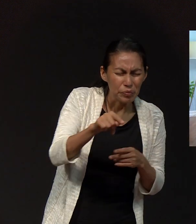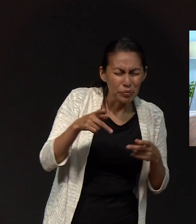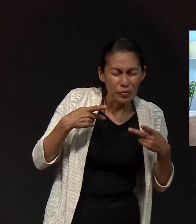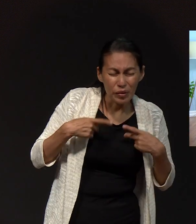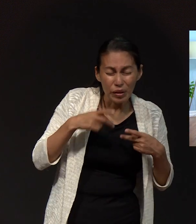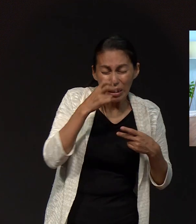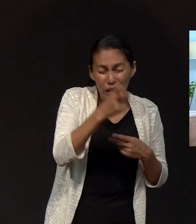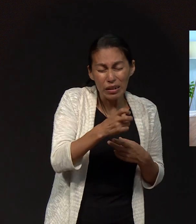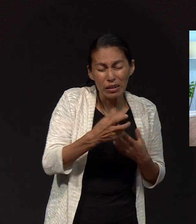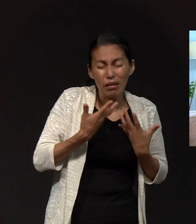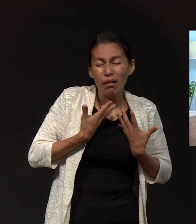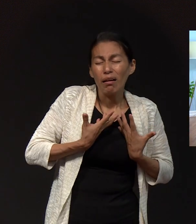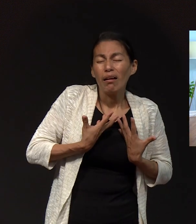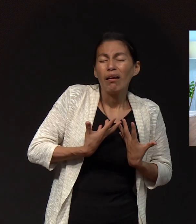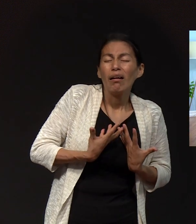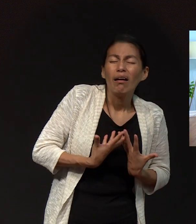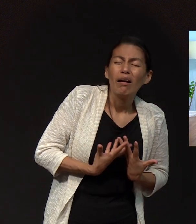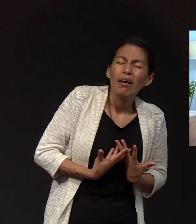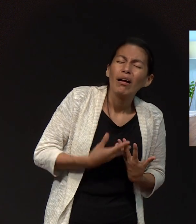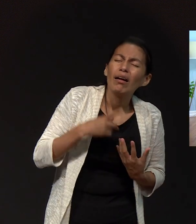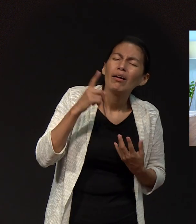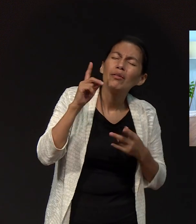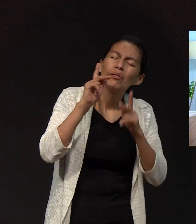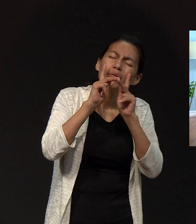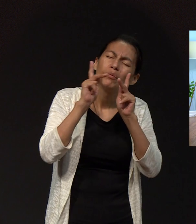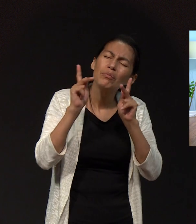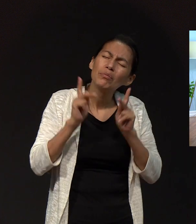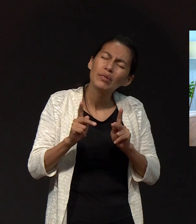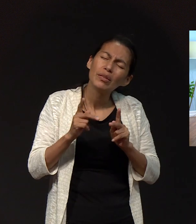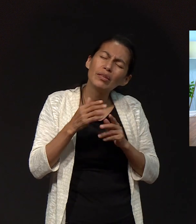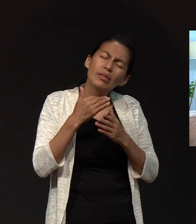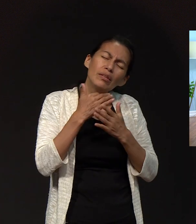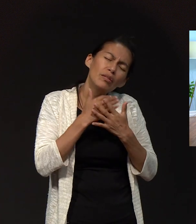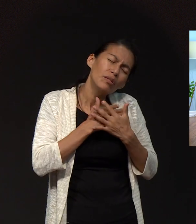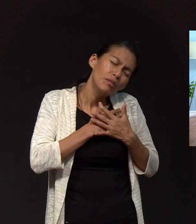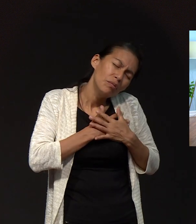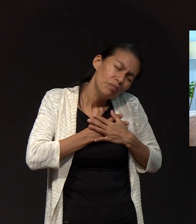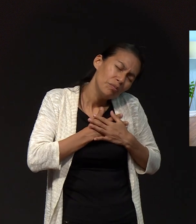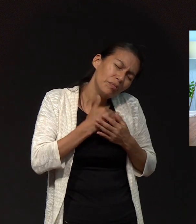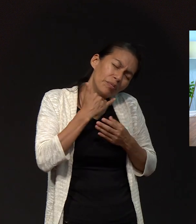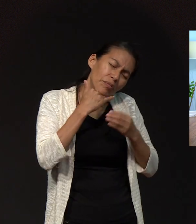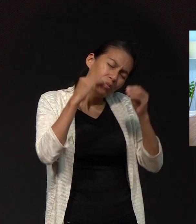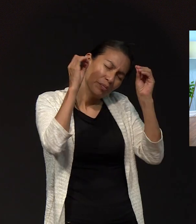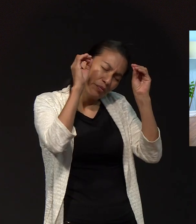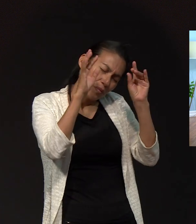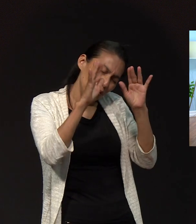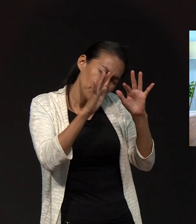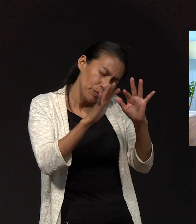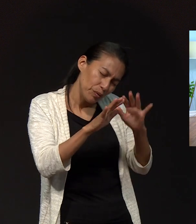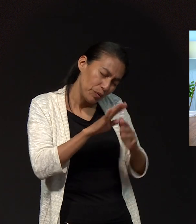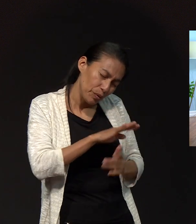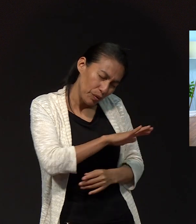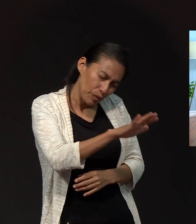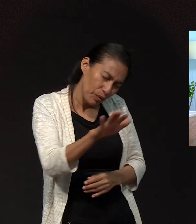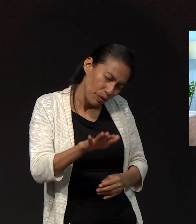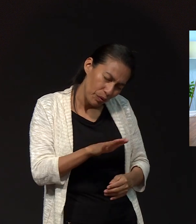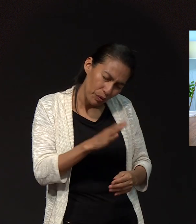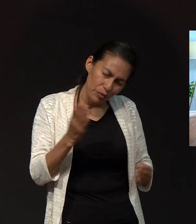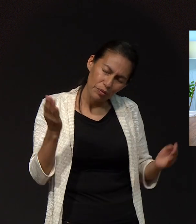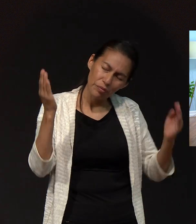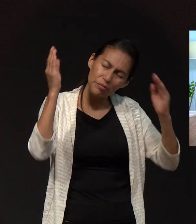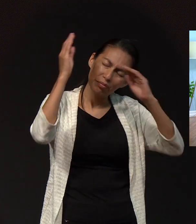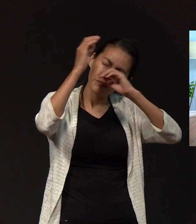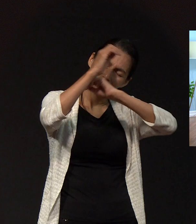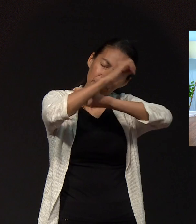corazón Que está necesitando Tener tu paz Tener tu amor Tener tu perdón Señor Y reconciliarte Otra